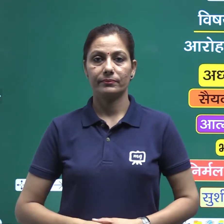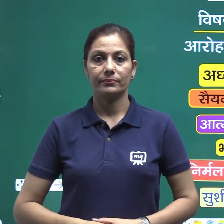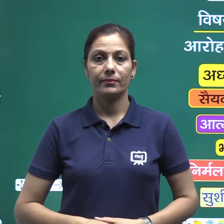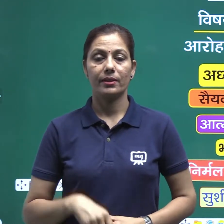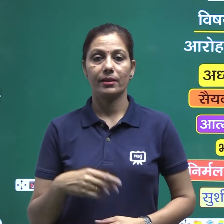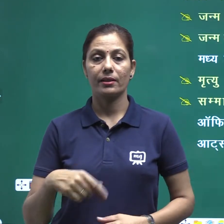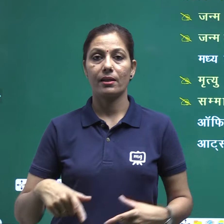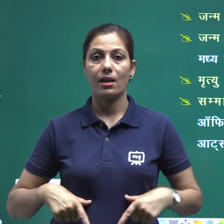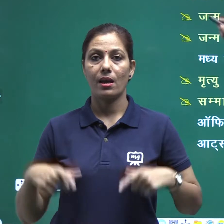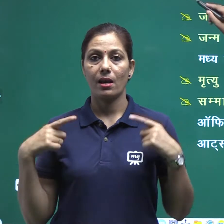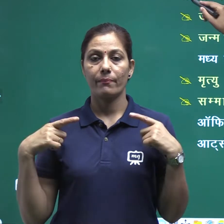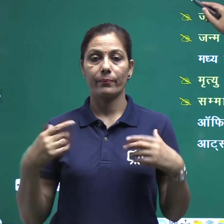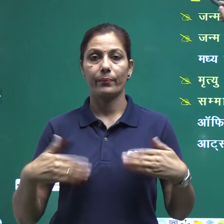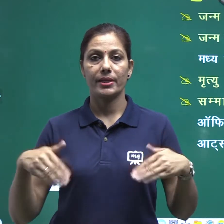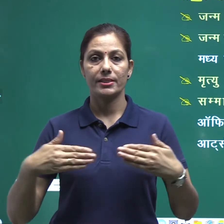इनका जीवन परिचय।